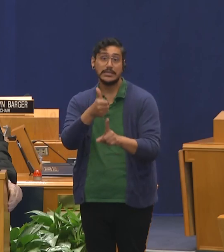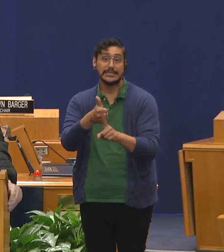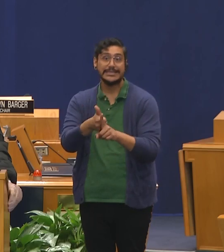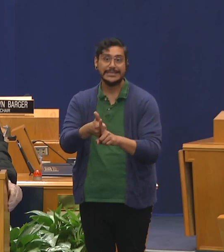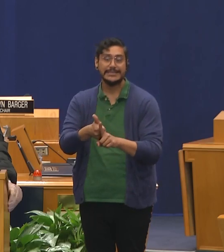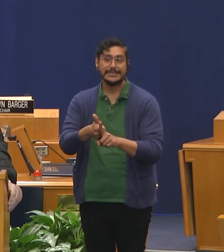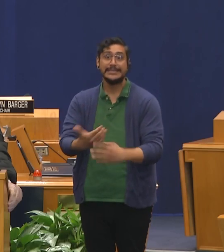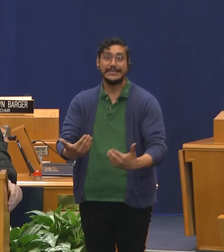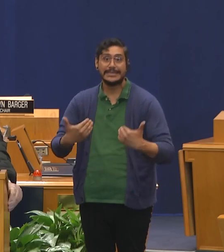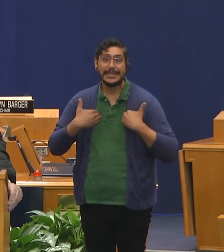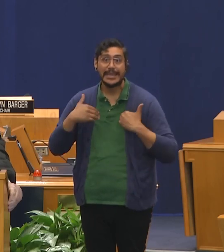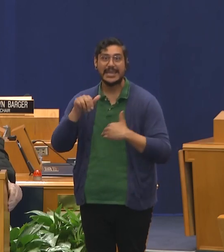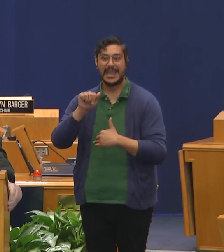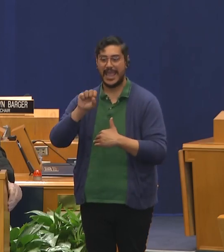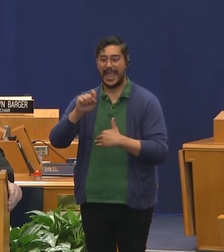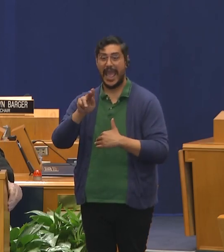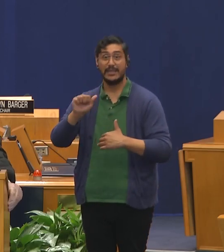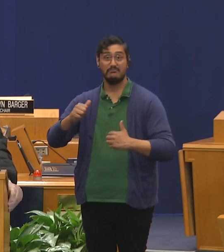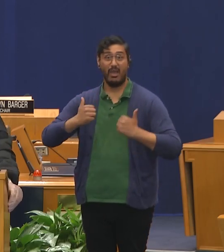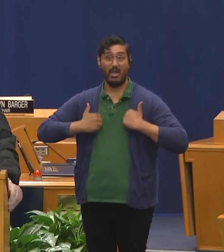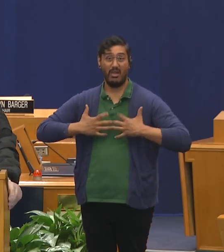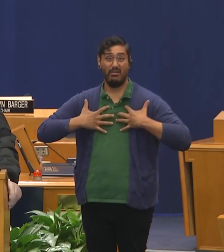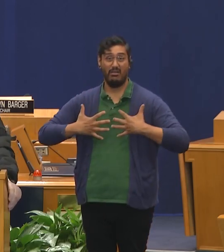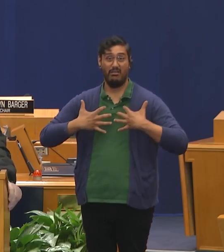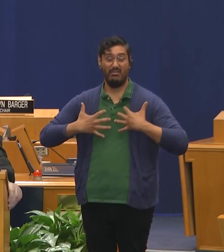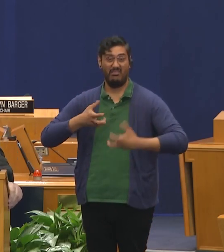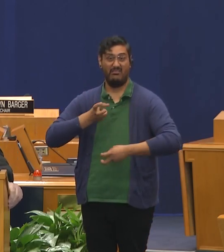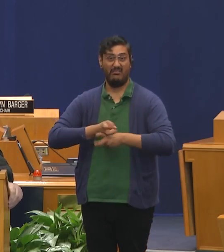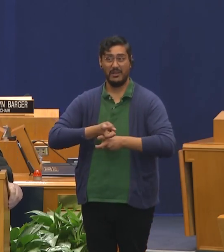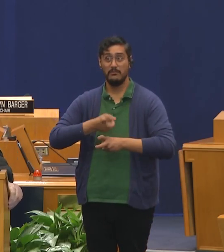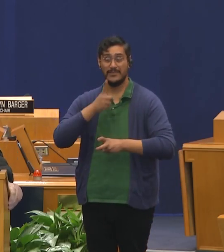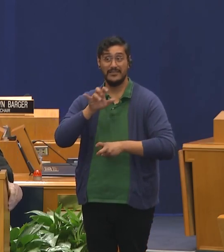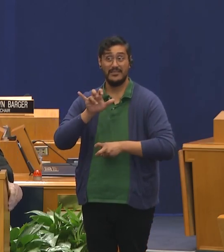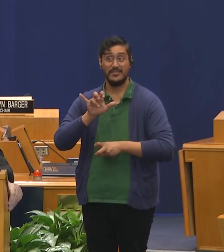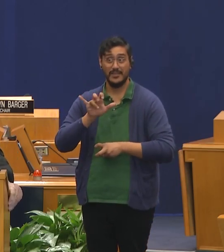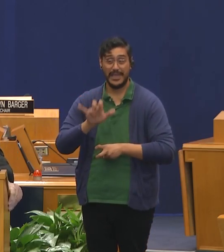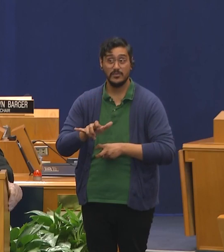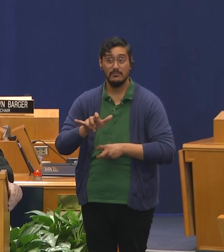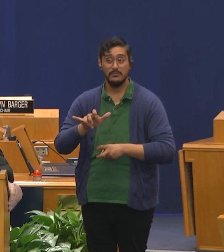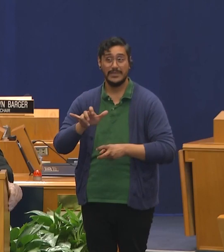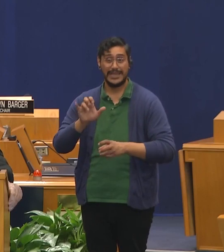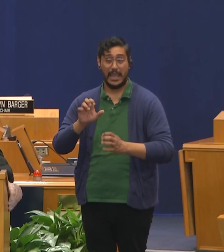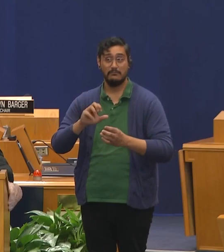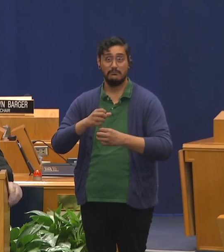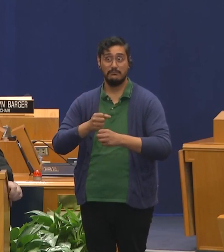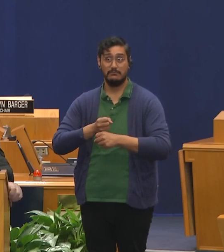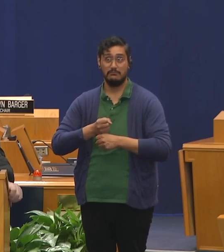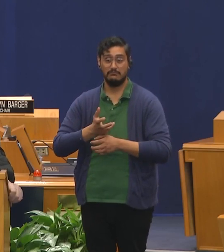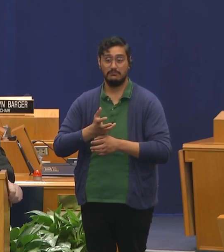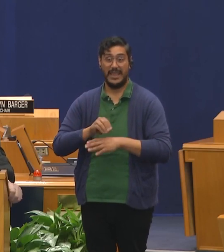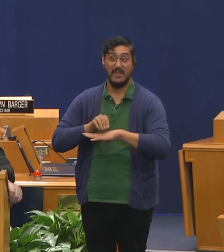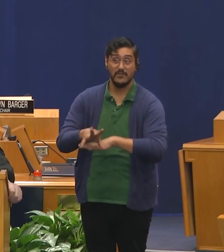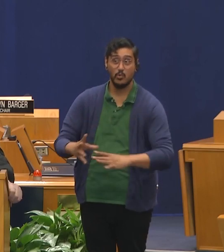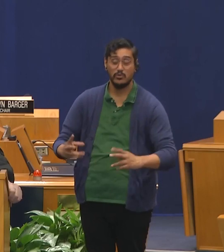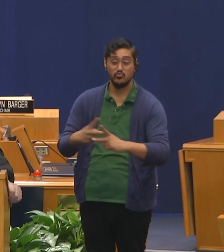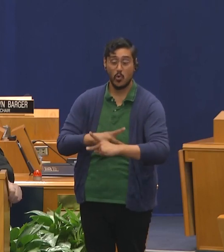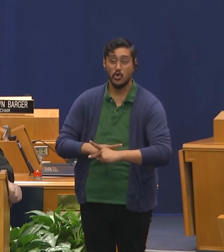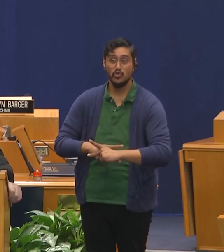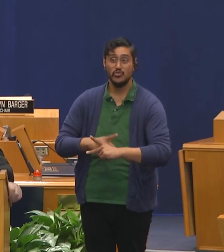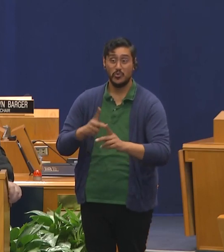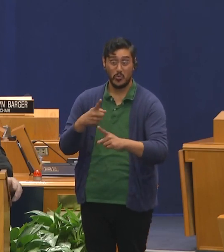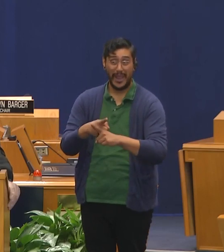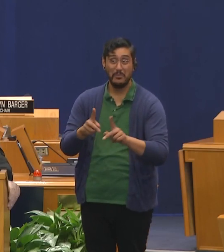las condiciones que puede complicar a un paciente que esté infectado con el virus. Buenas tardes, Salvador. Muchas